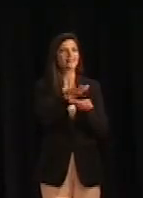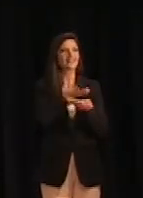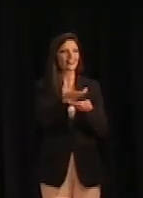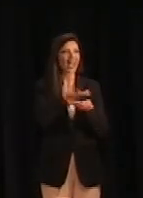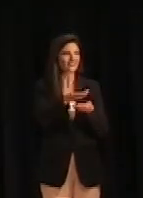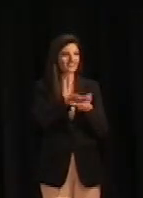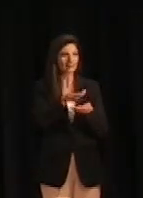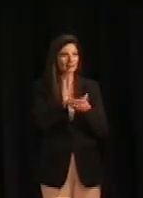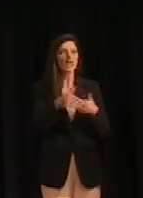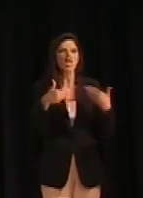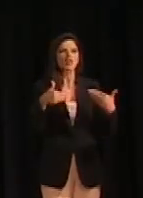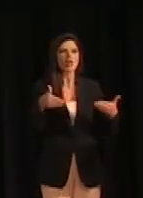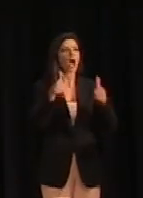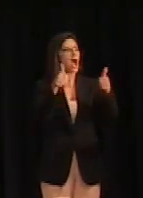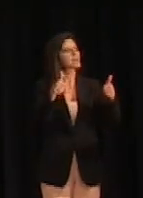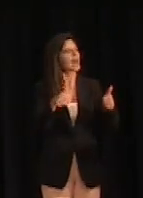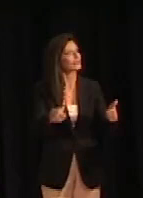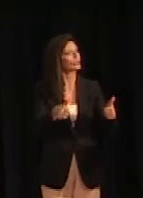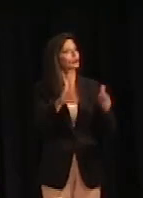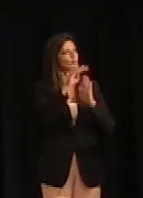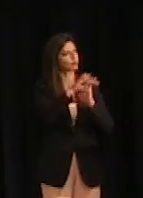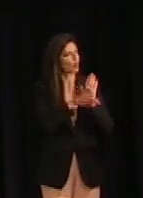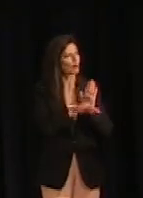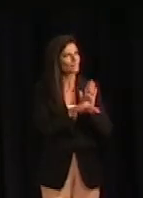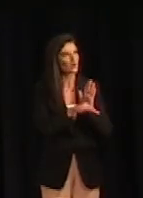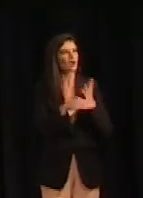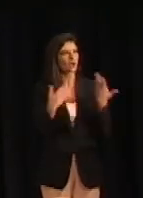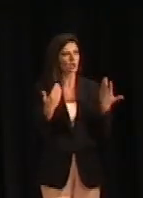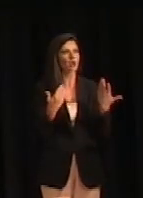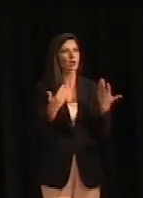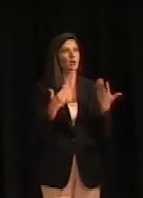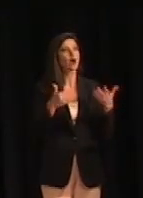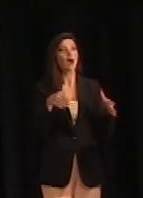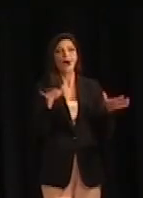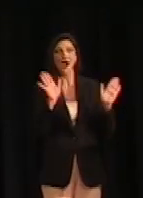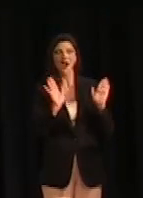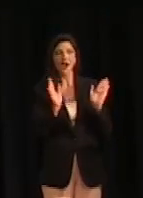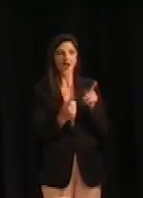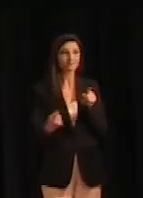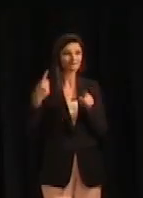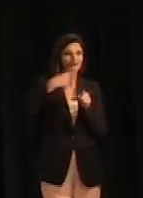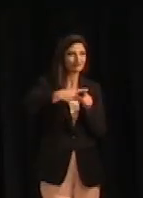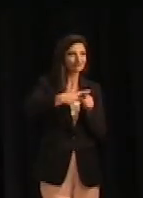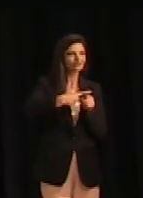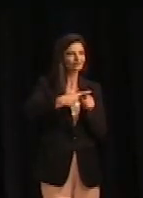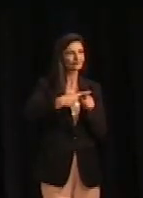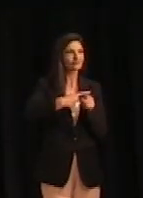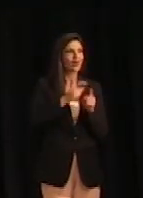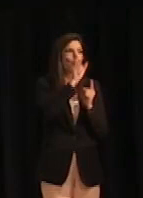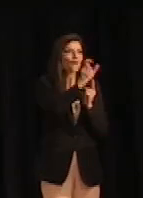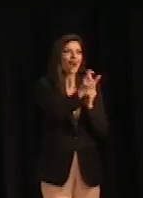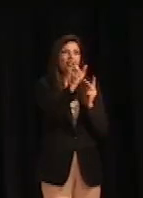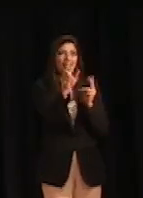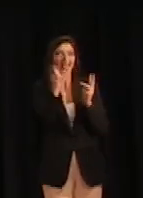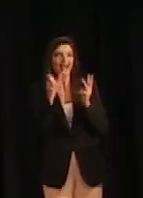τις ανακοινώσεις των δράσεων, φιλανθρωπικών και άλλων, έχει πάρει ένα άλλο χαρακτήρα μέσα από τις τοποθετήσεις